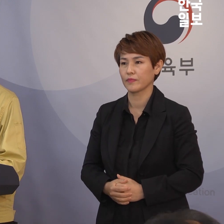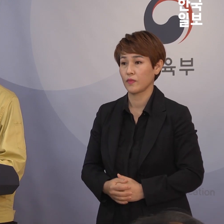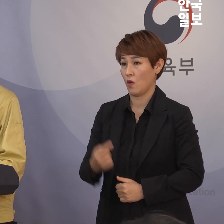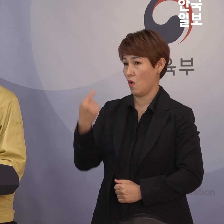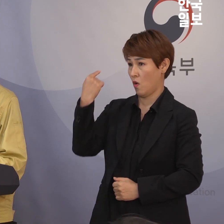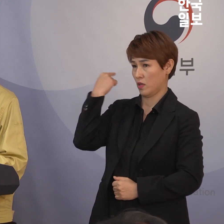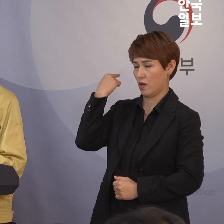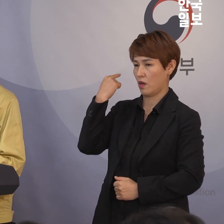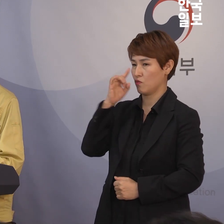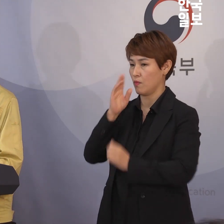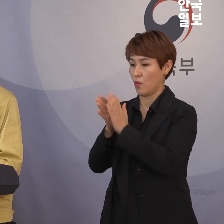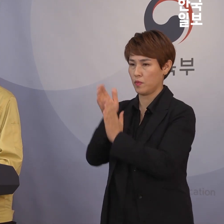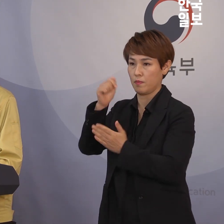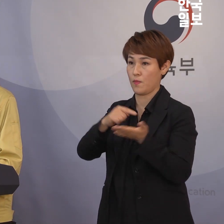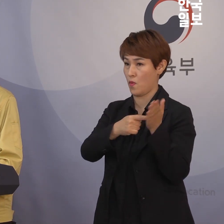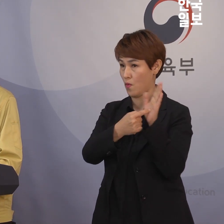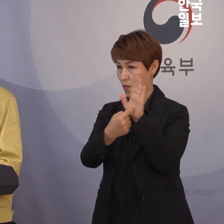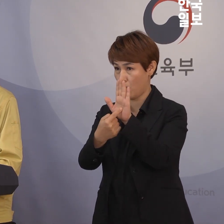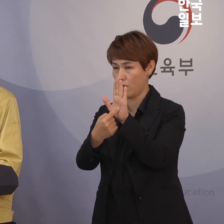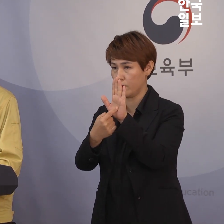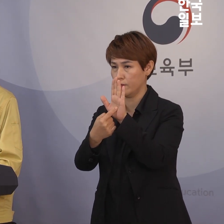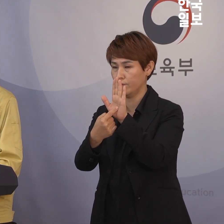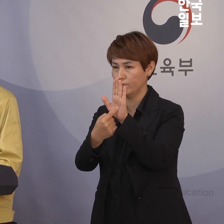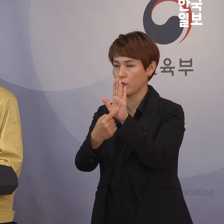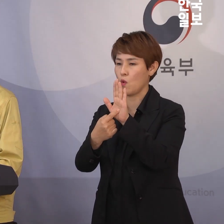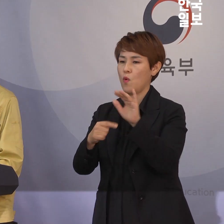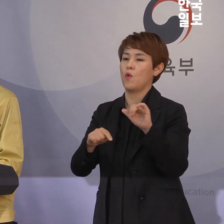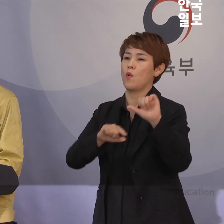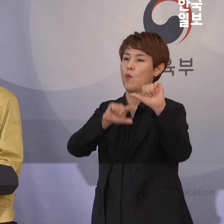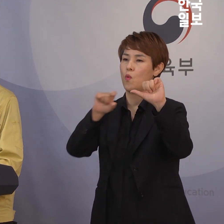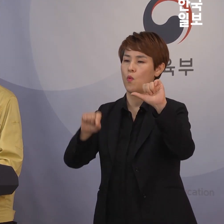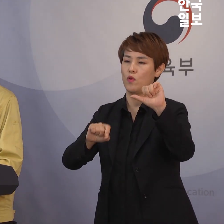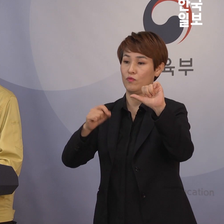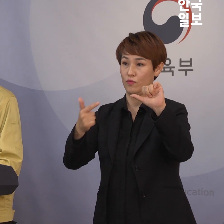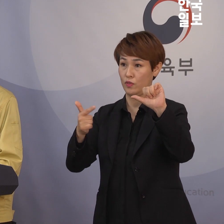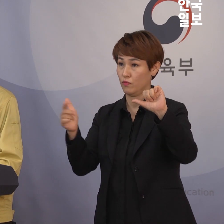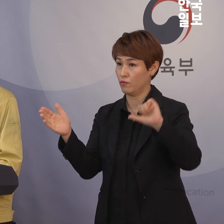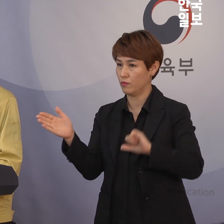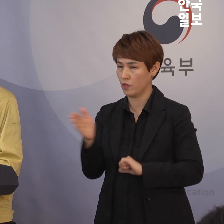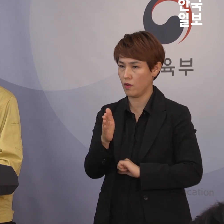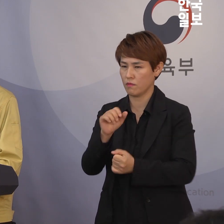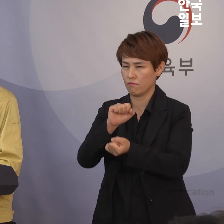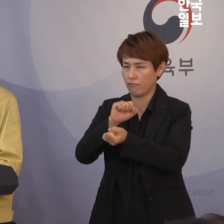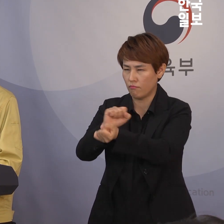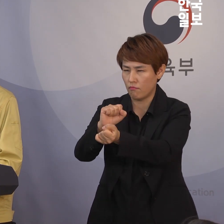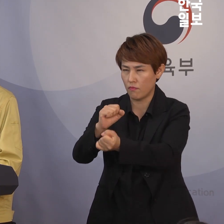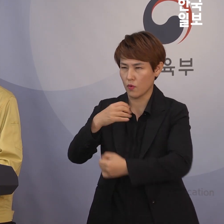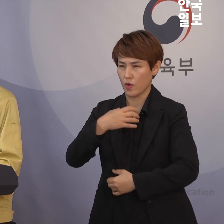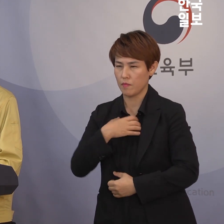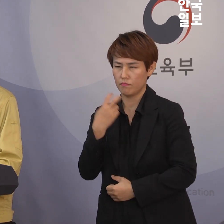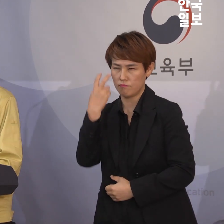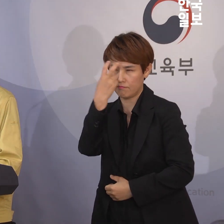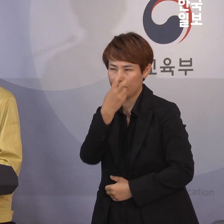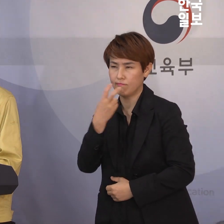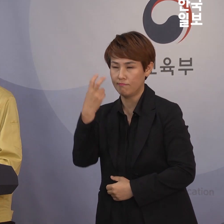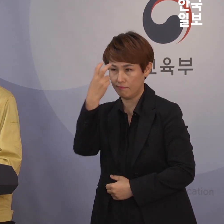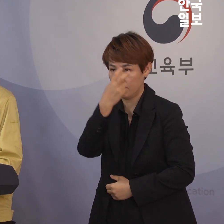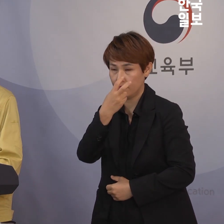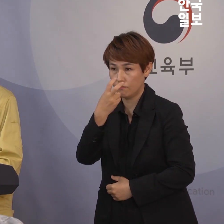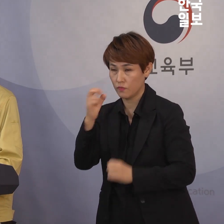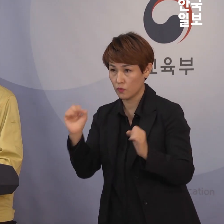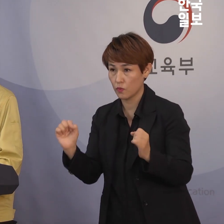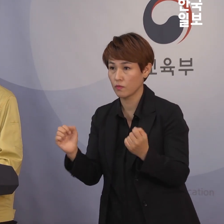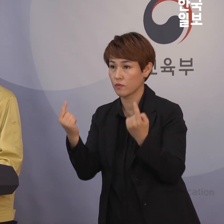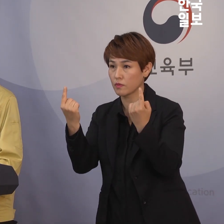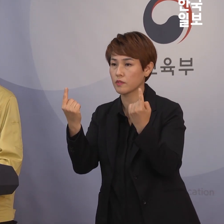어제 중대본 발표에 따라 5월 6일부터 우리는 감염증 위험을 관리하면서